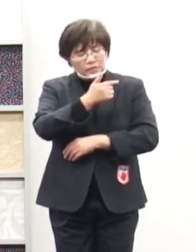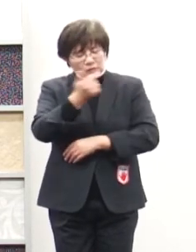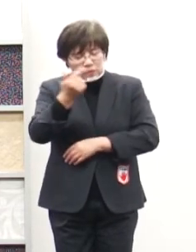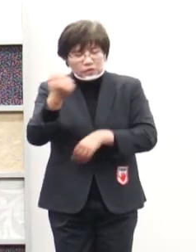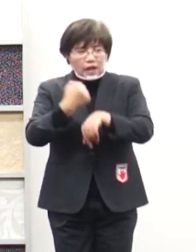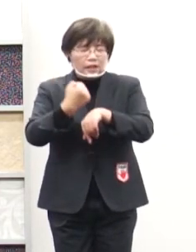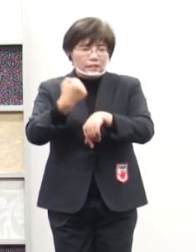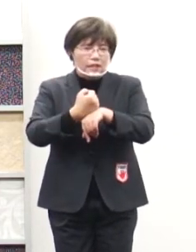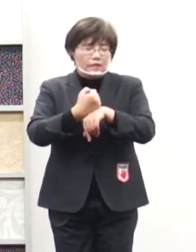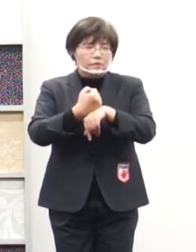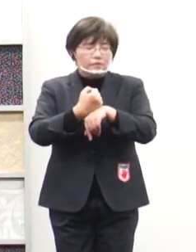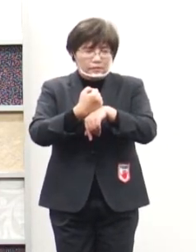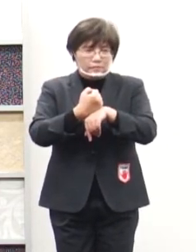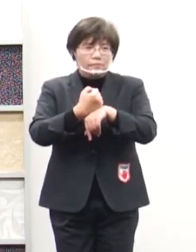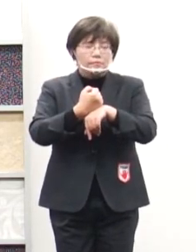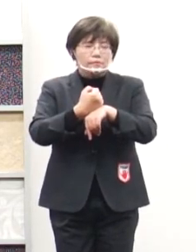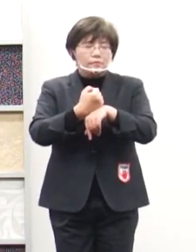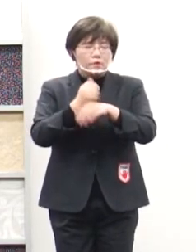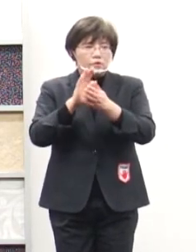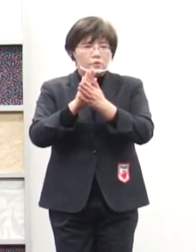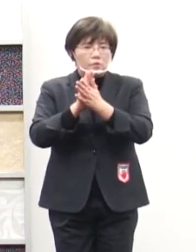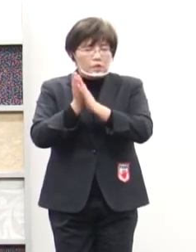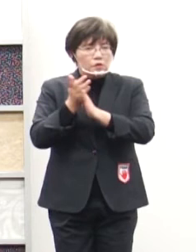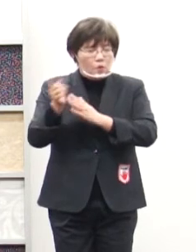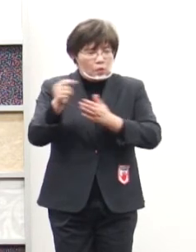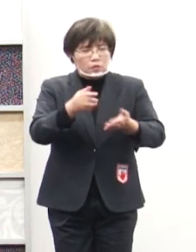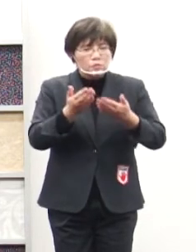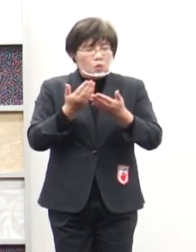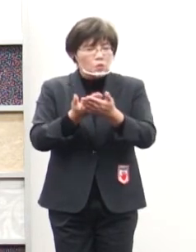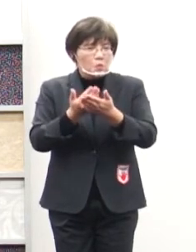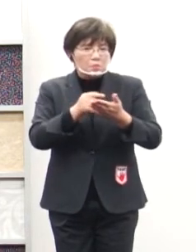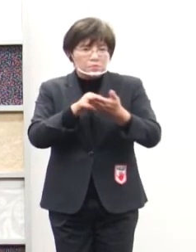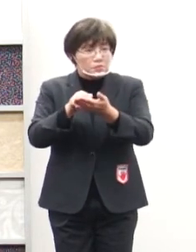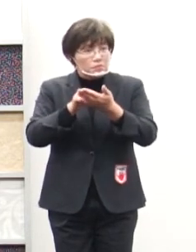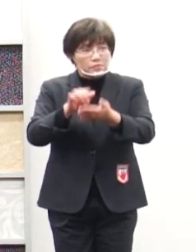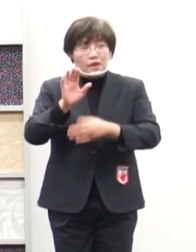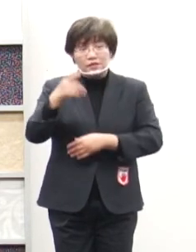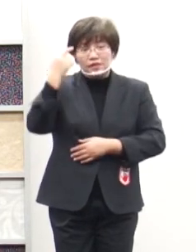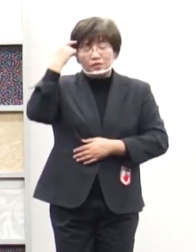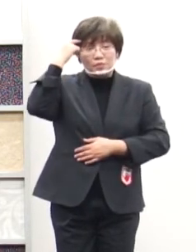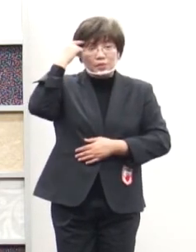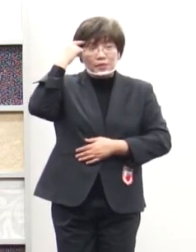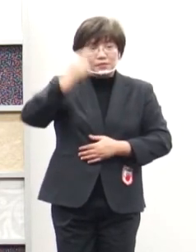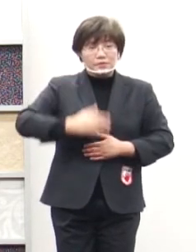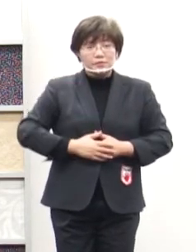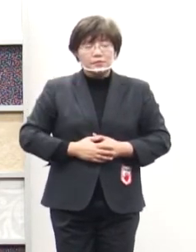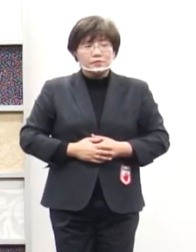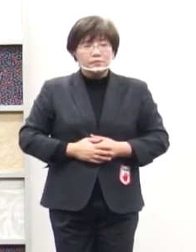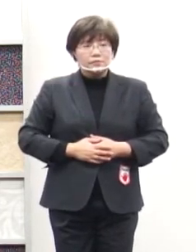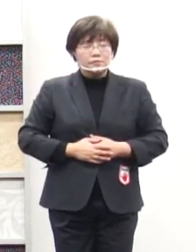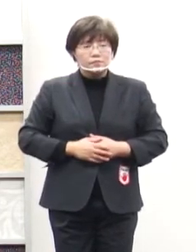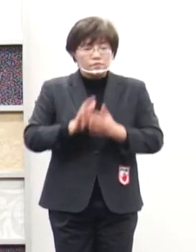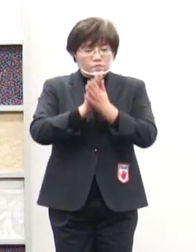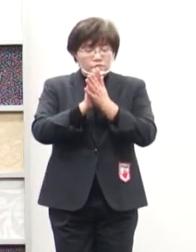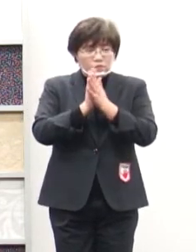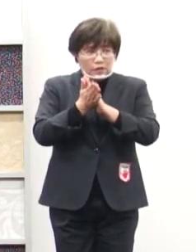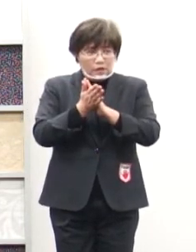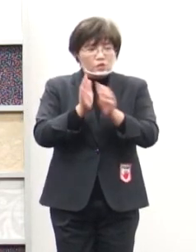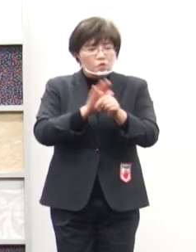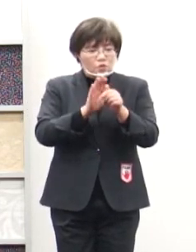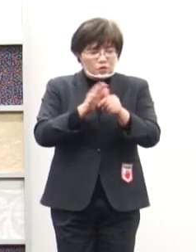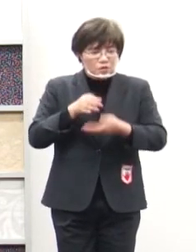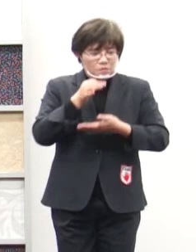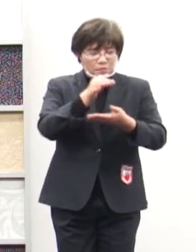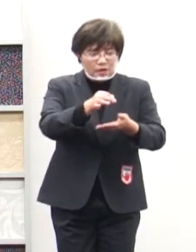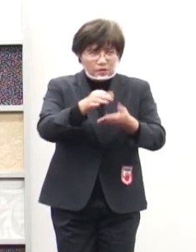ていたと思います。なんて言うんでしょう、協力金はその県の場合は国のお金があるときはできるんだ